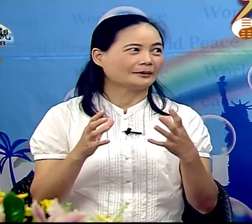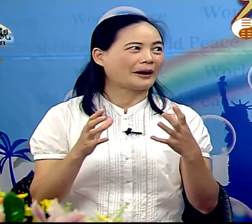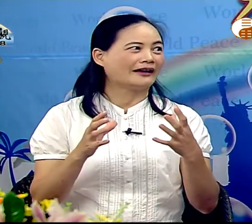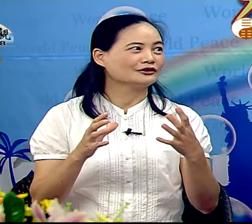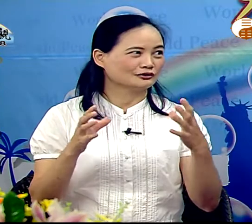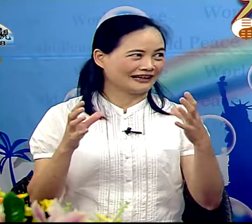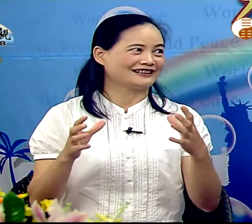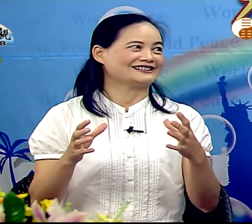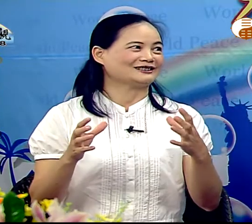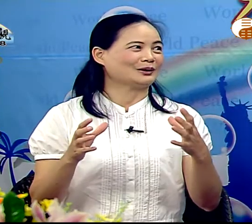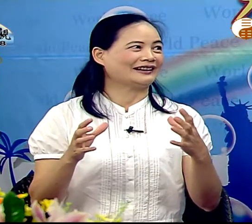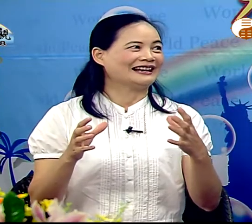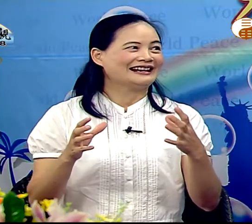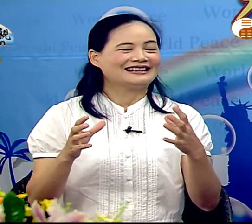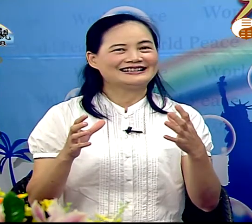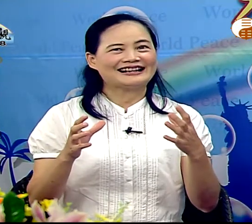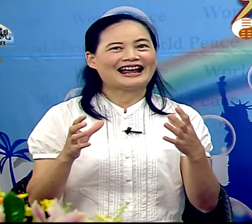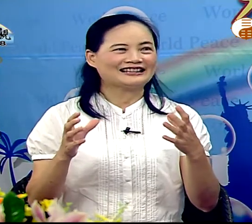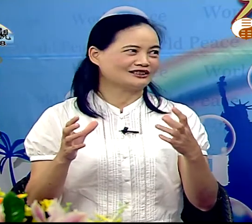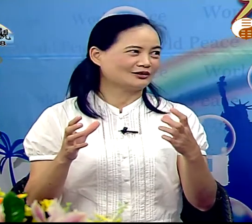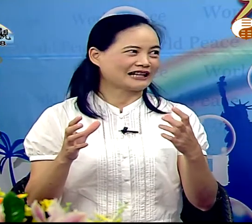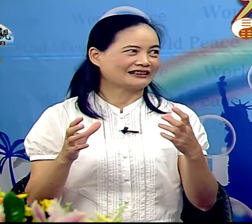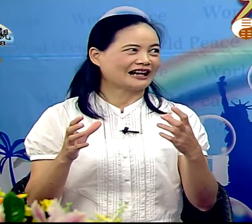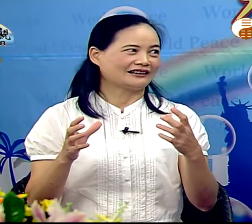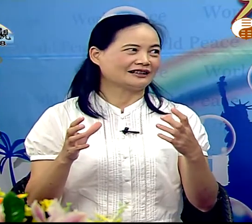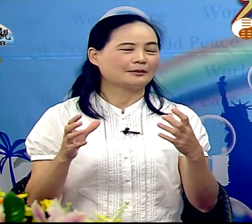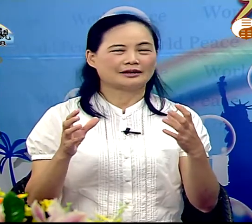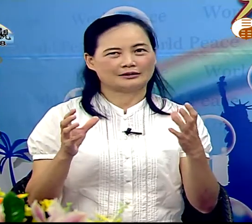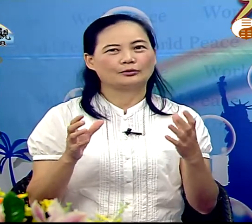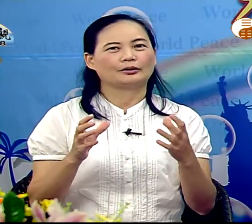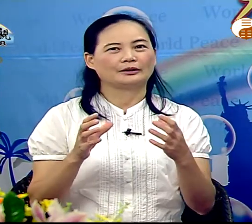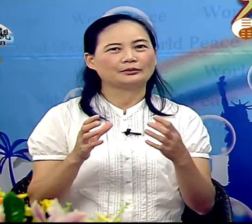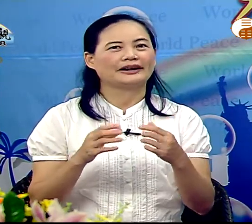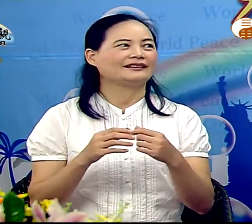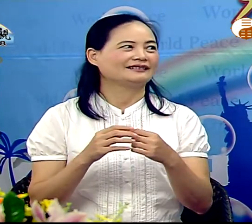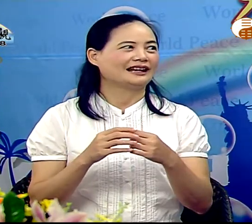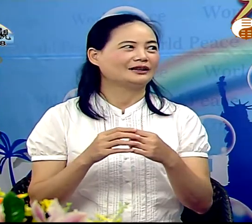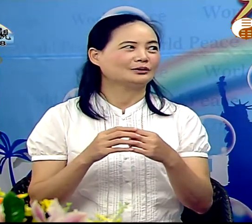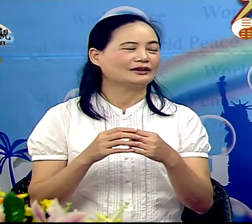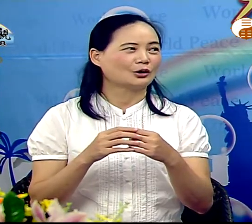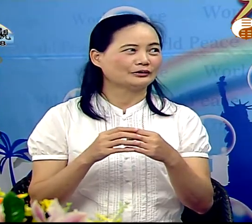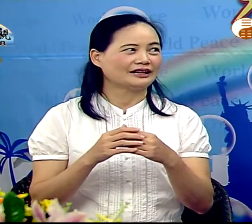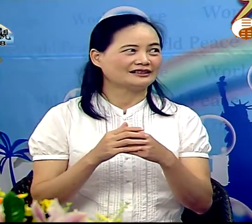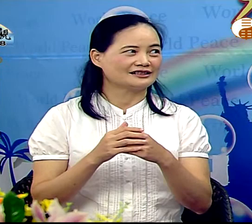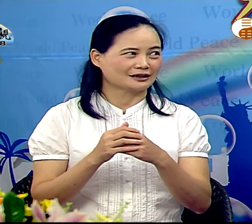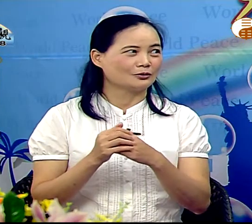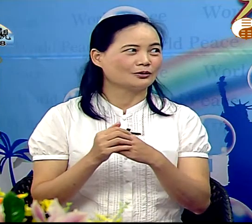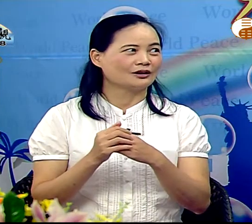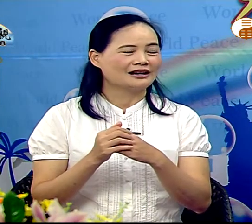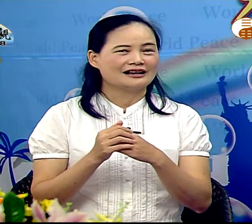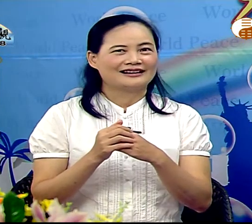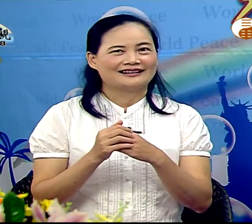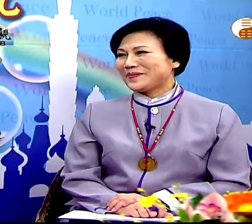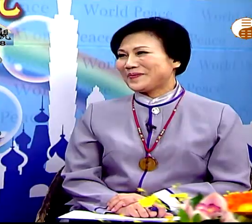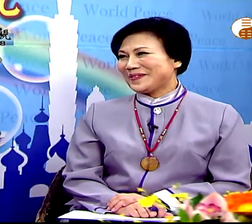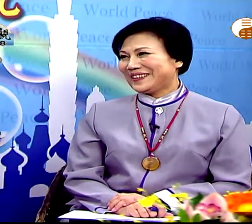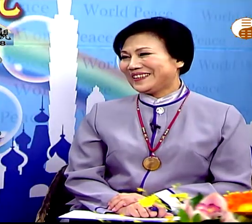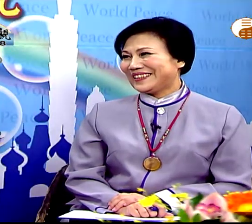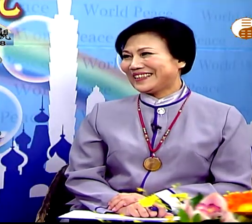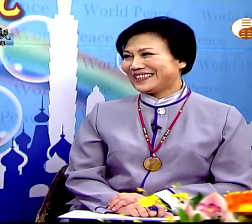班，就那个时段。现在孩子都长大了，他们很回味那一段童年的生活。那我自己的孩子